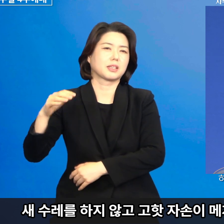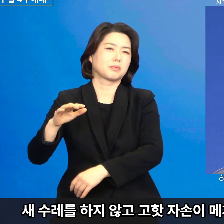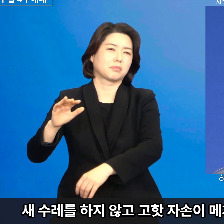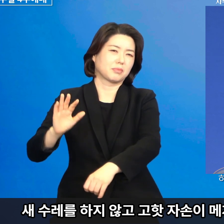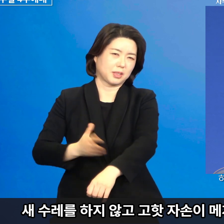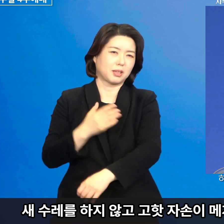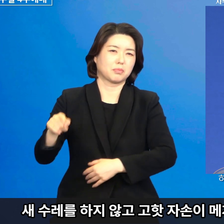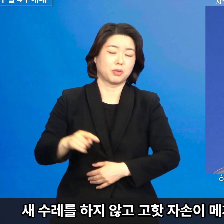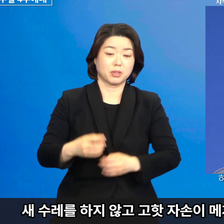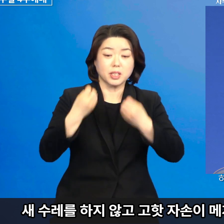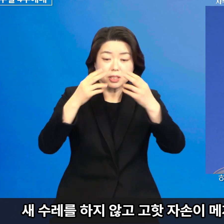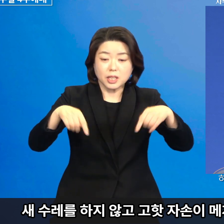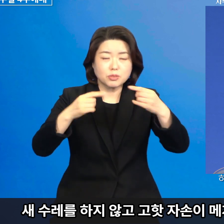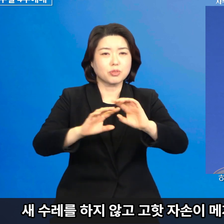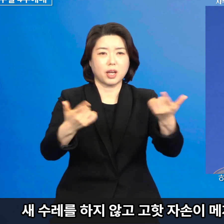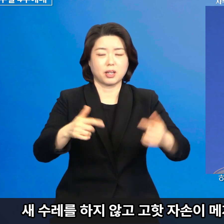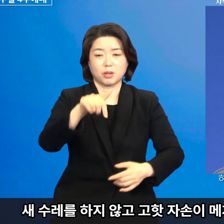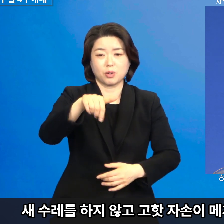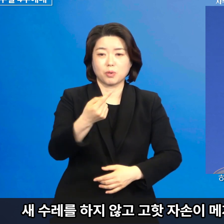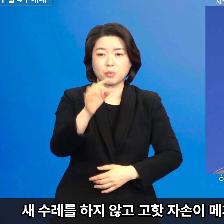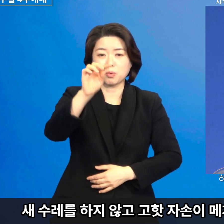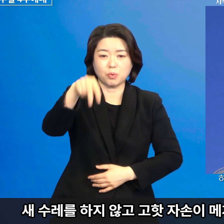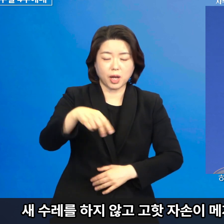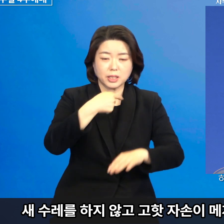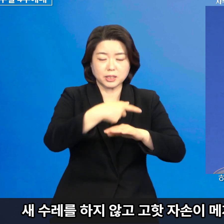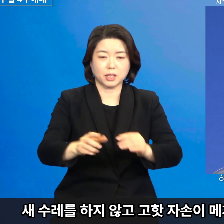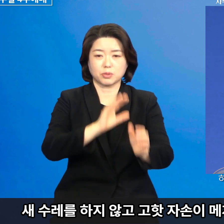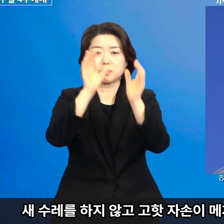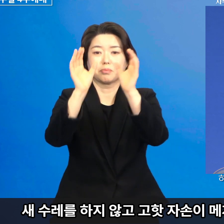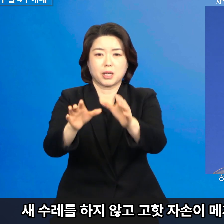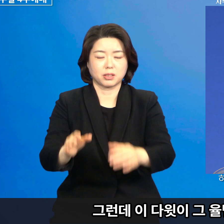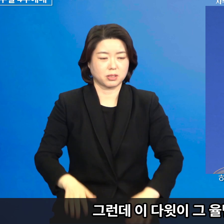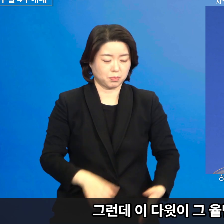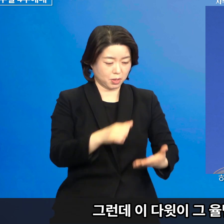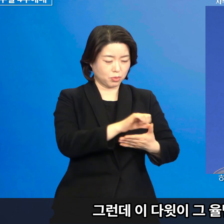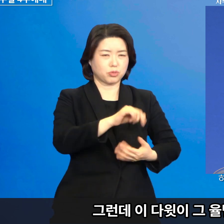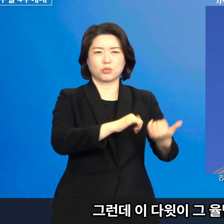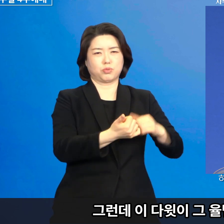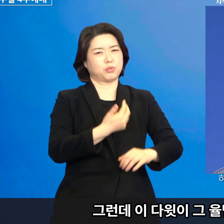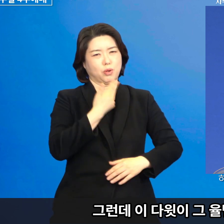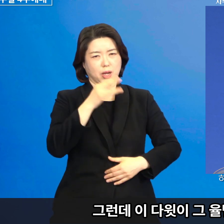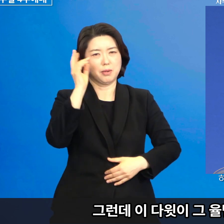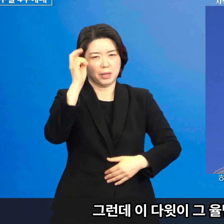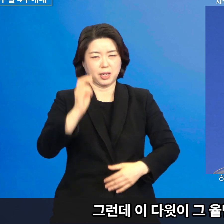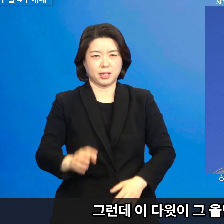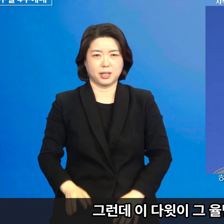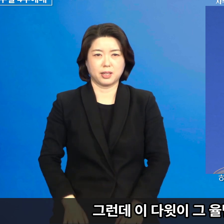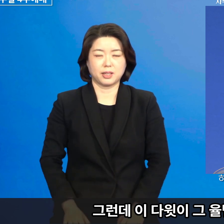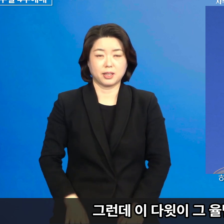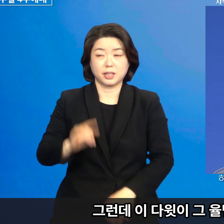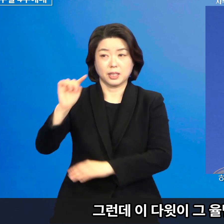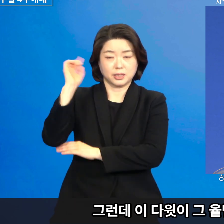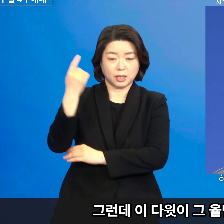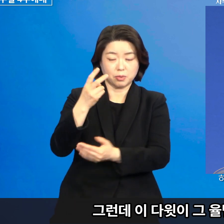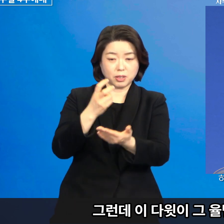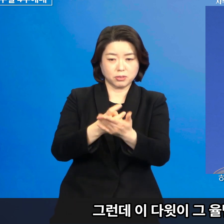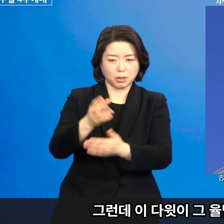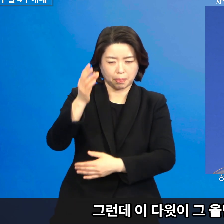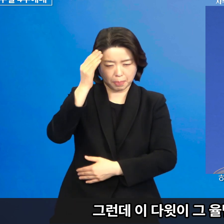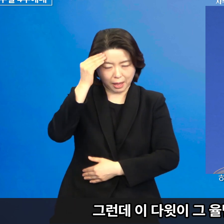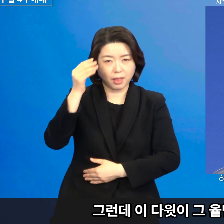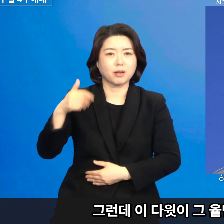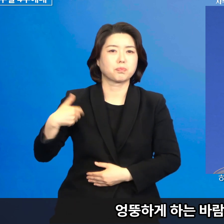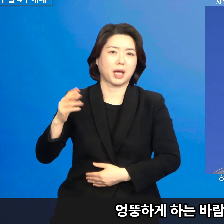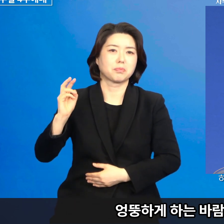세수를 하지 않고 고핫 자손이 매개했으면 우사는 안 죽었을 거예요. 근데 이 다윗이 그 율법에 무지했기